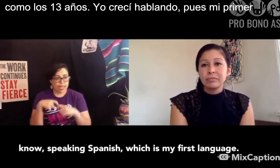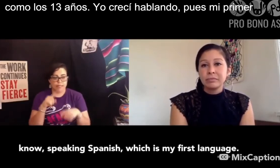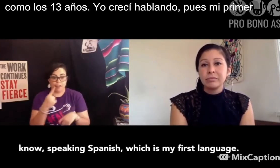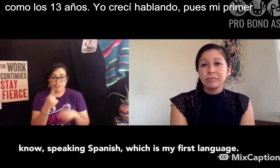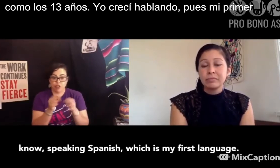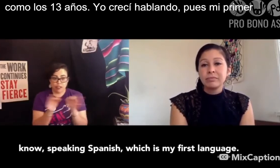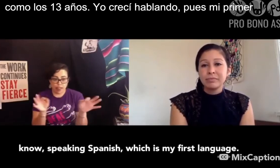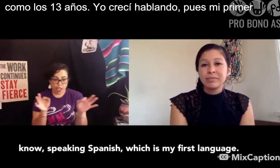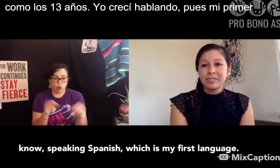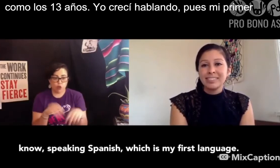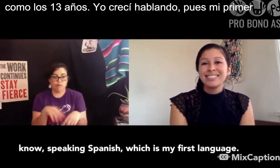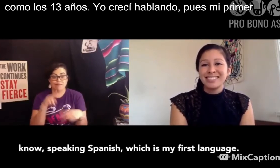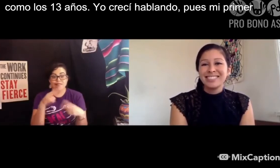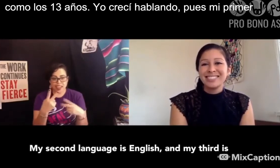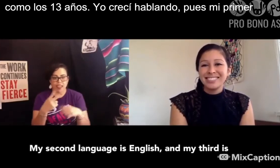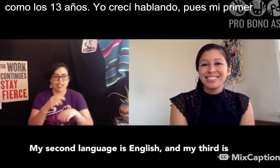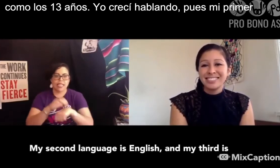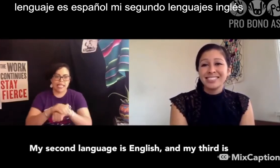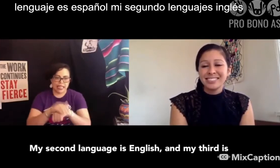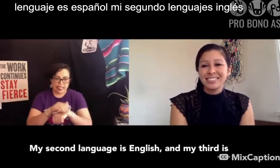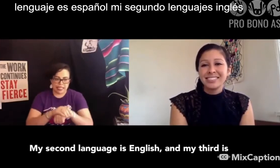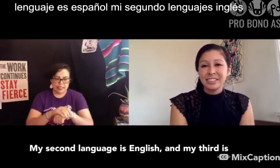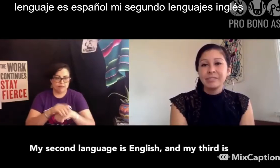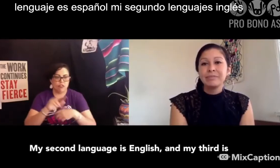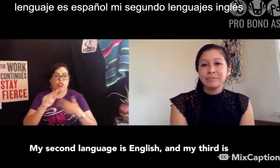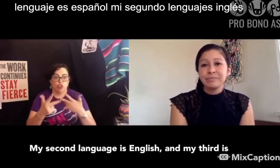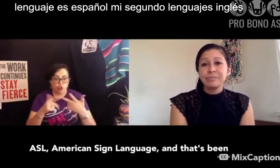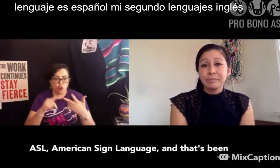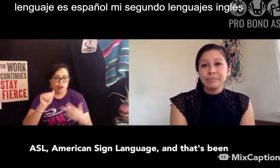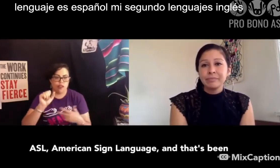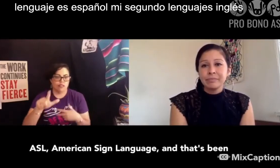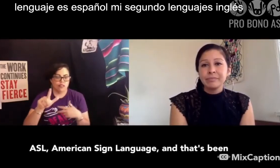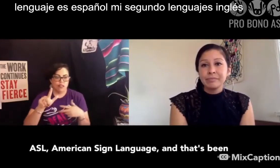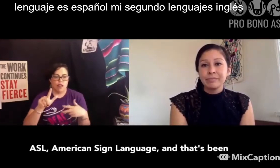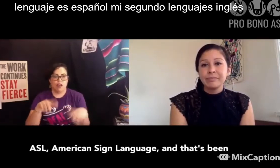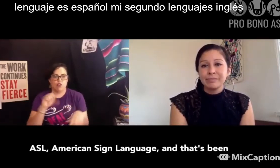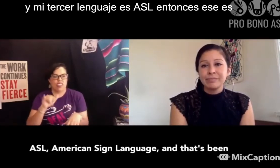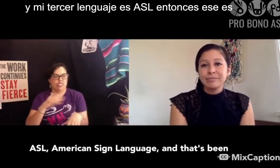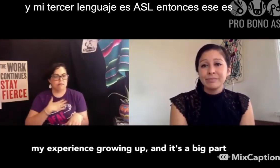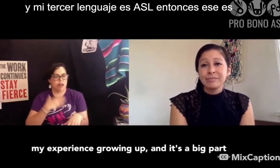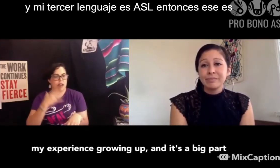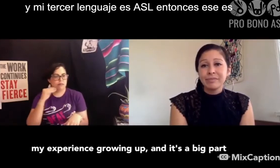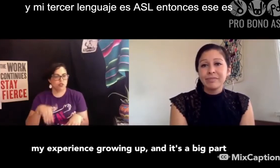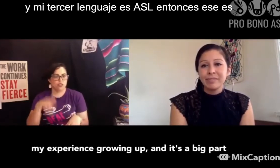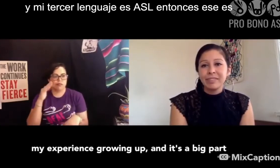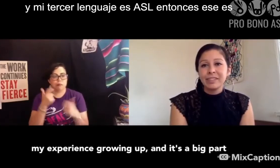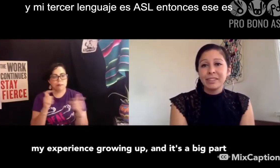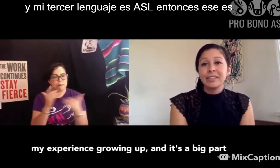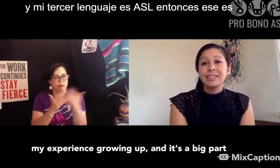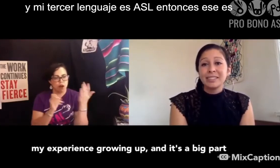hablando y pues mi primer lenguaje es español, mi segundo lenguaje es inglés y mi